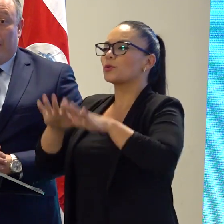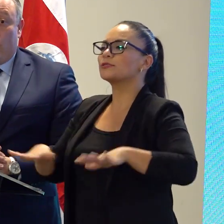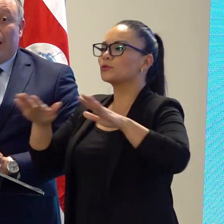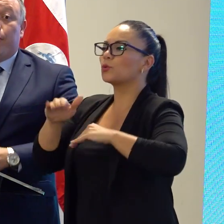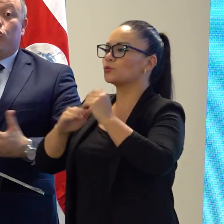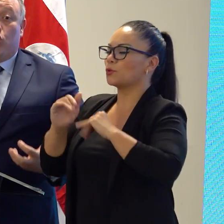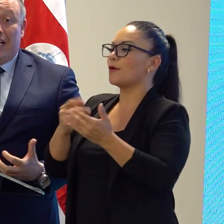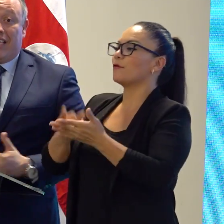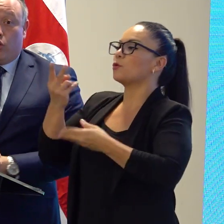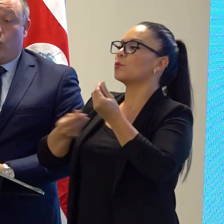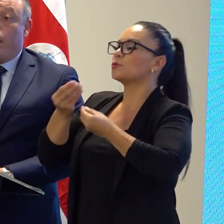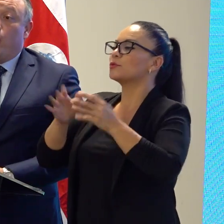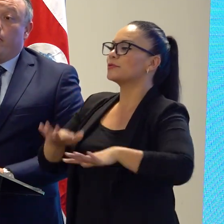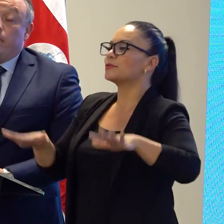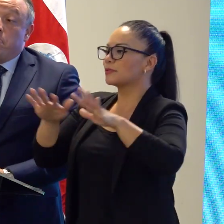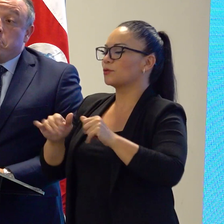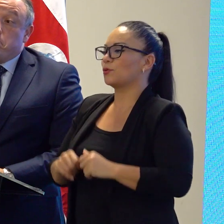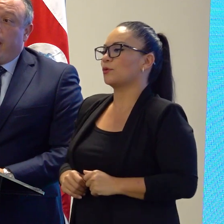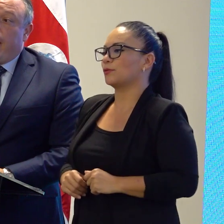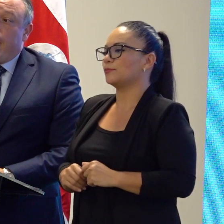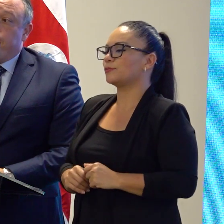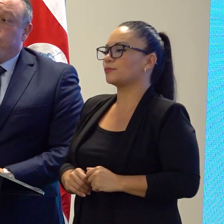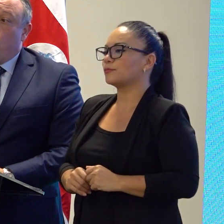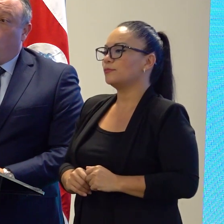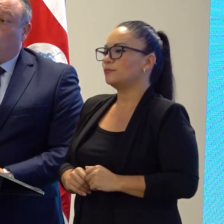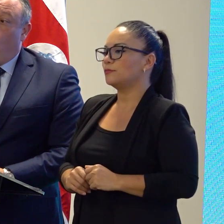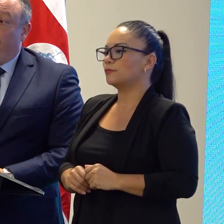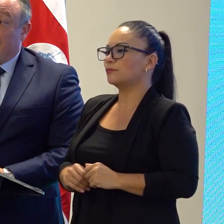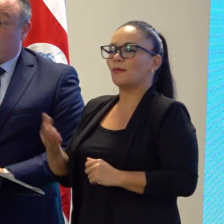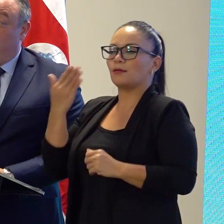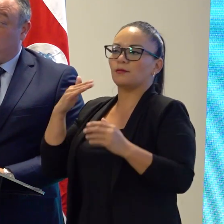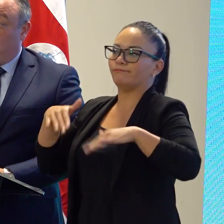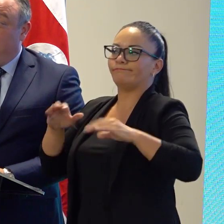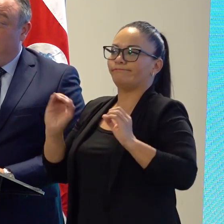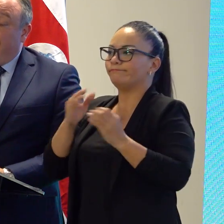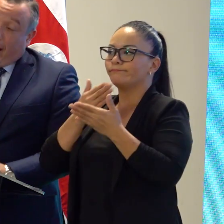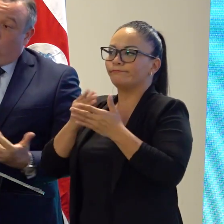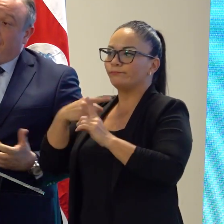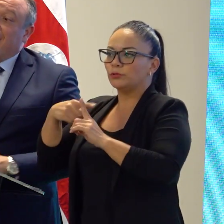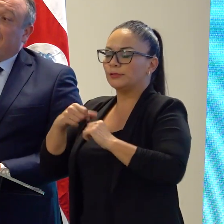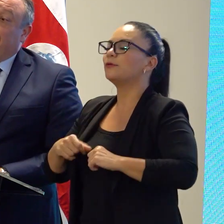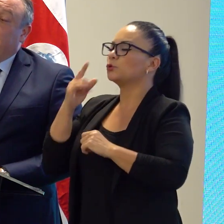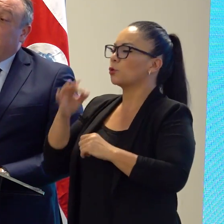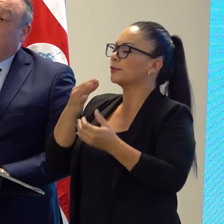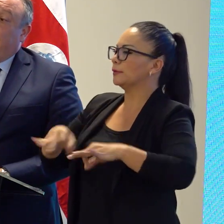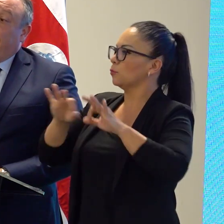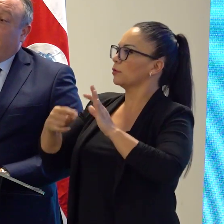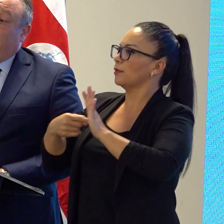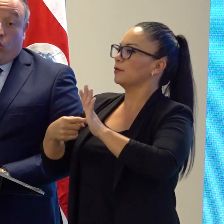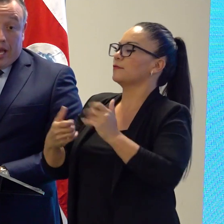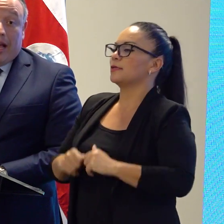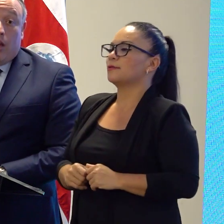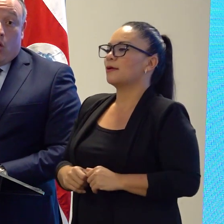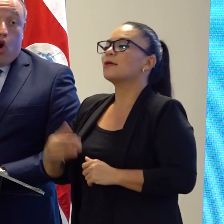el valor de la producción del sector no tuvo una variación positiva Creo que es de Resaltar que